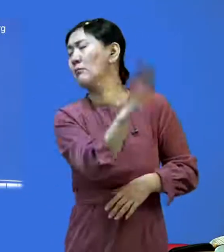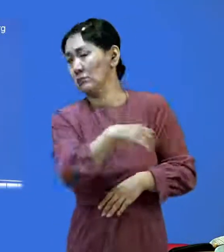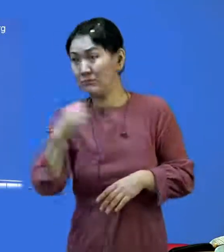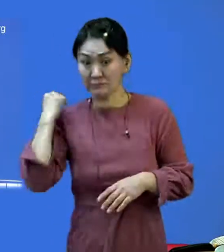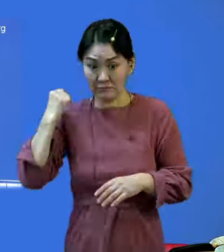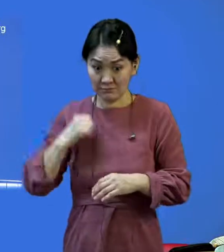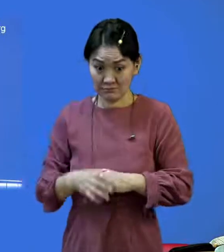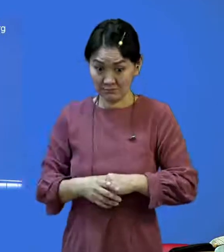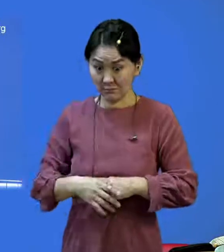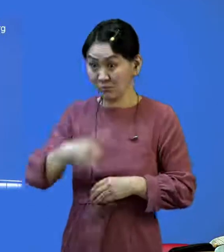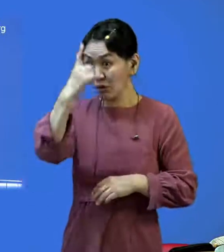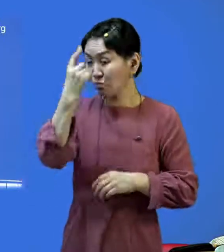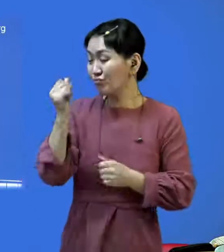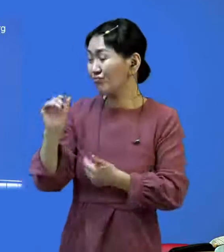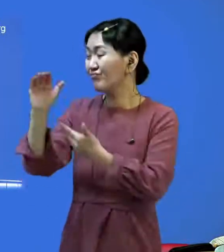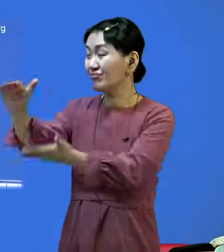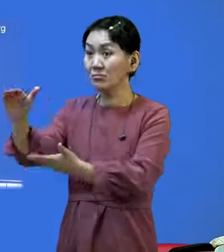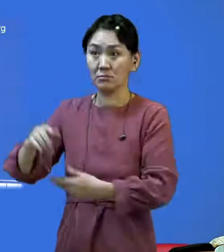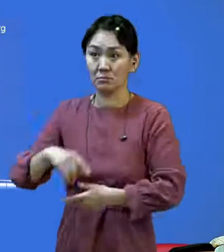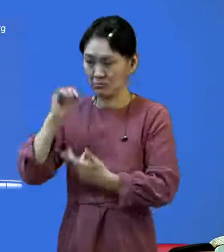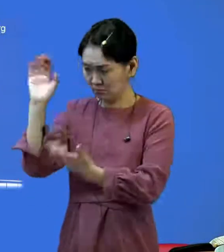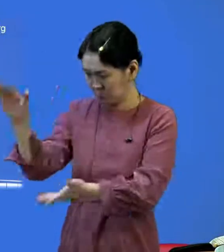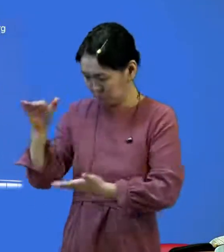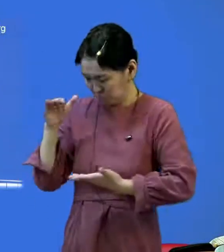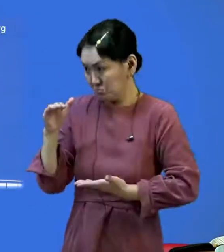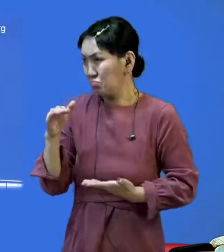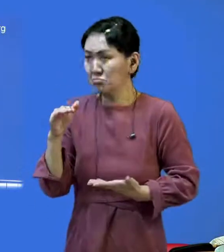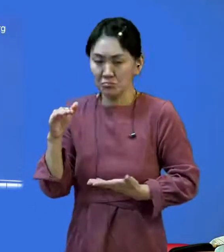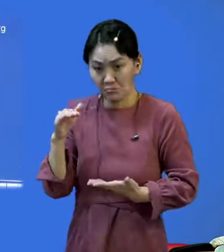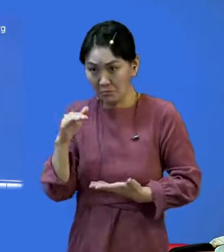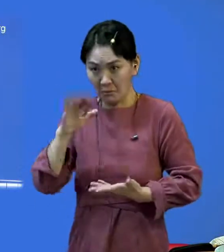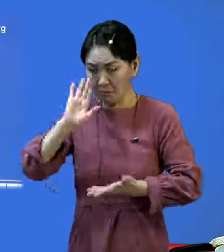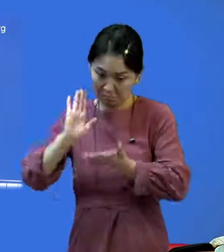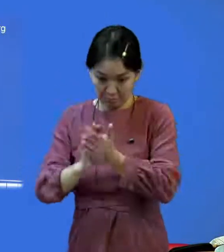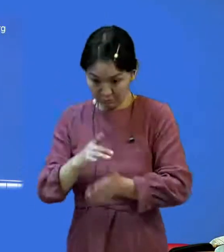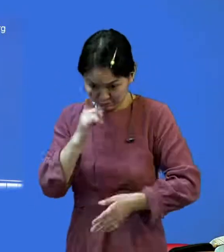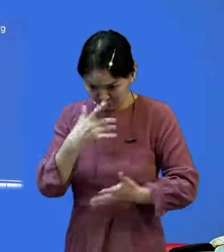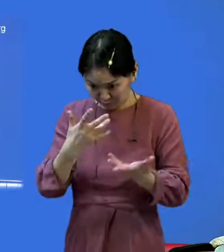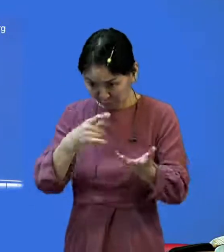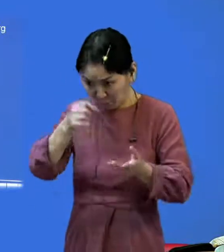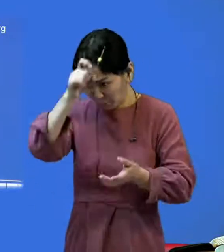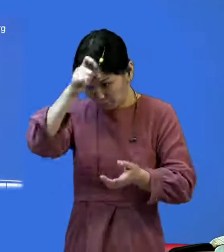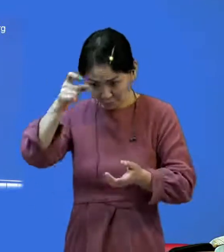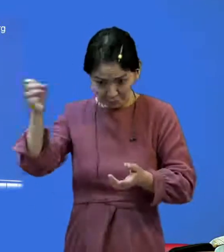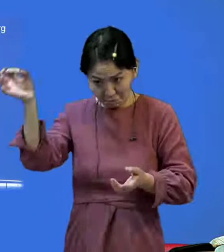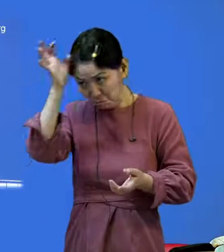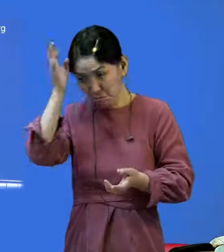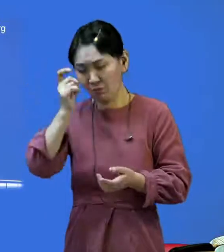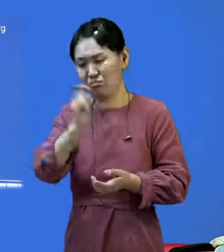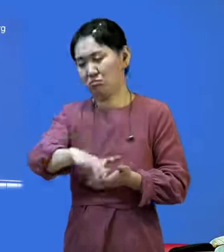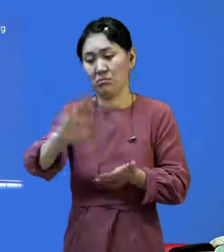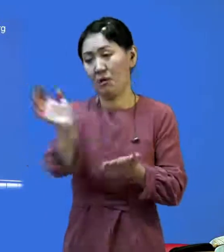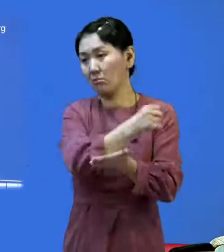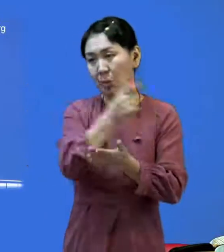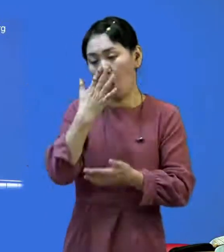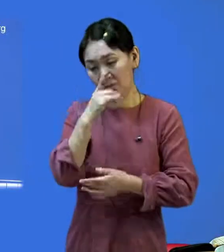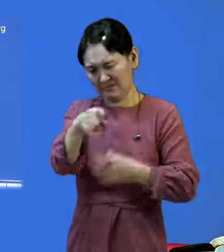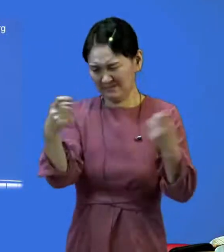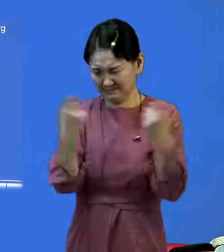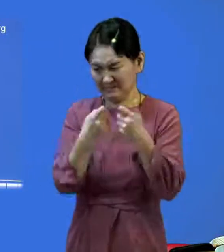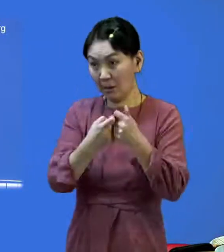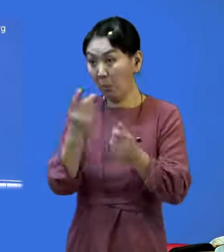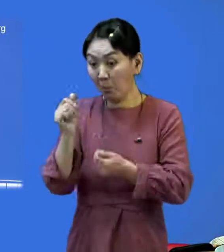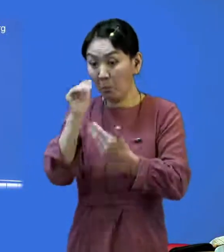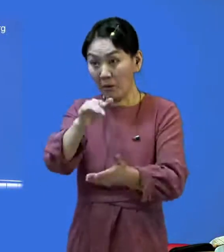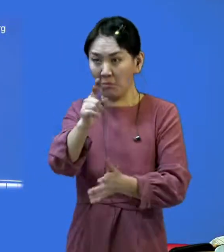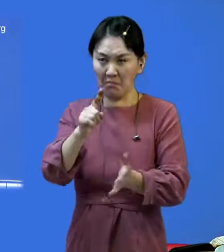нэгэн хүнд бурхан мөнгийг өгсөн чи тэр мөнгөө хэрхэн хэрэглэхээ мэдэхгүй байх юм бол өгснөөж буцаагаад аваа юм шүү дээ. Өгөхгүй мөнгө их байх юм бол бурдан сүрэх учраас